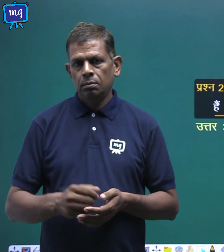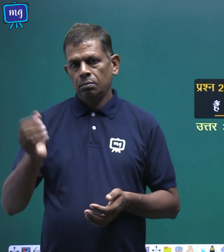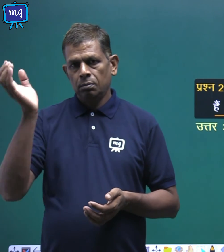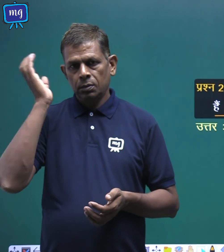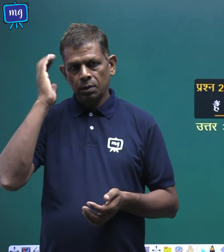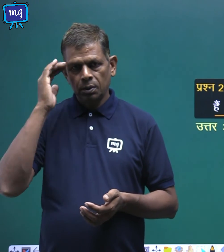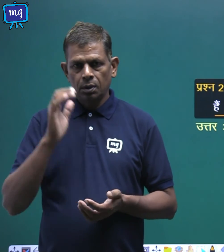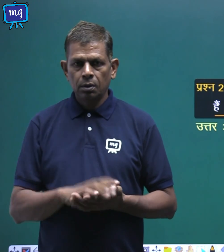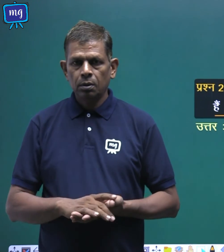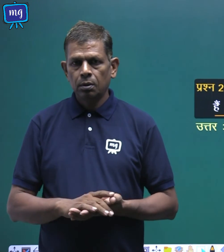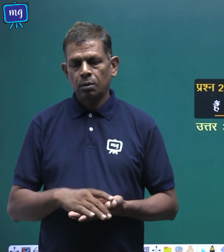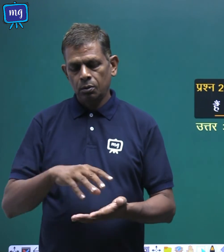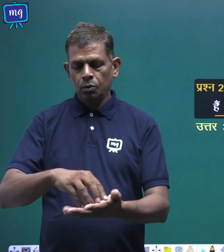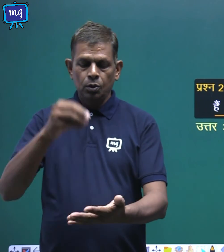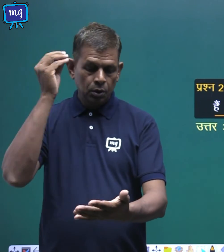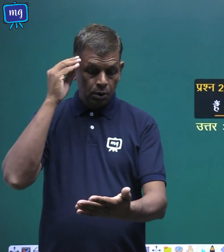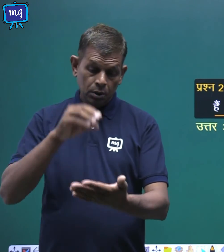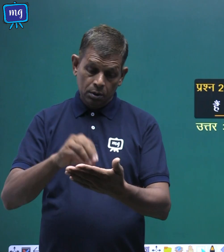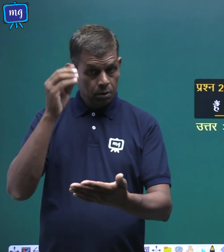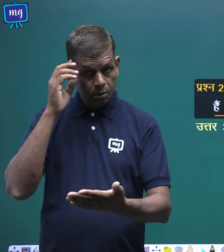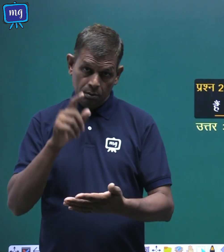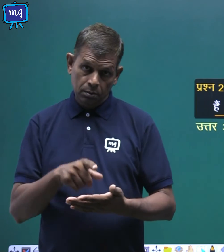समझना और याद भी करना।